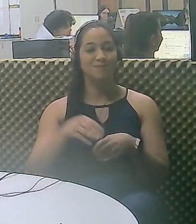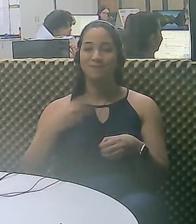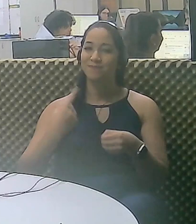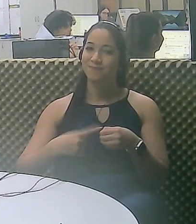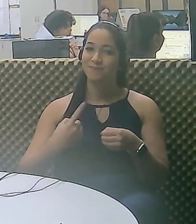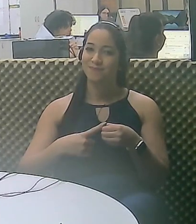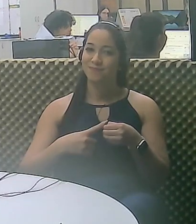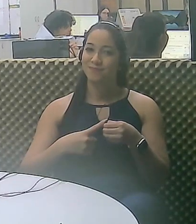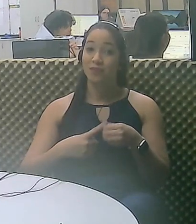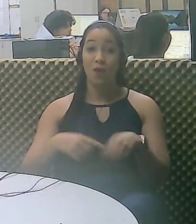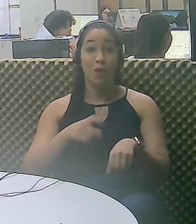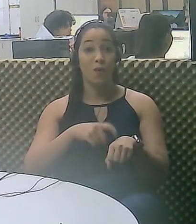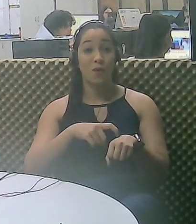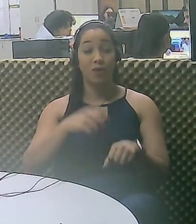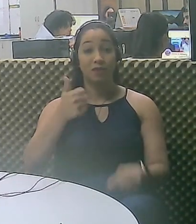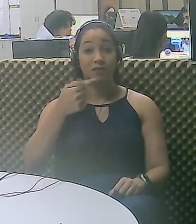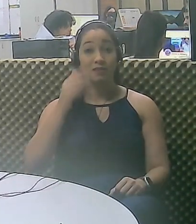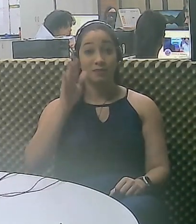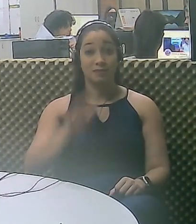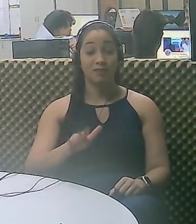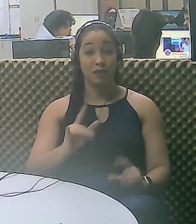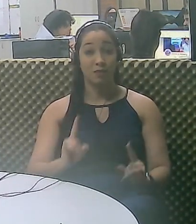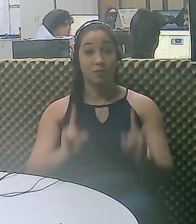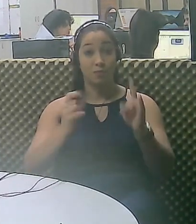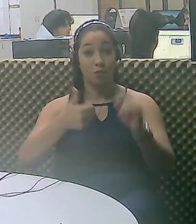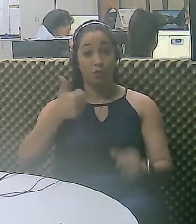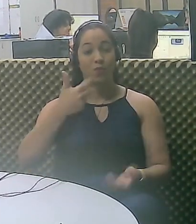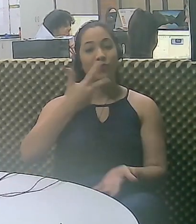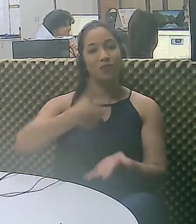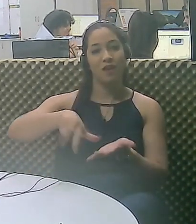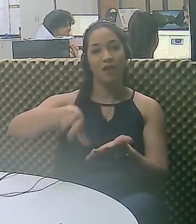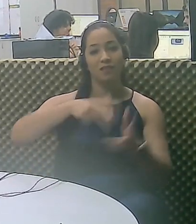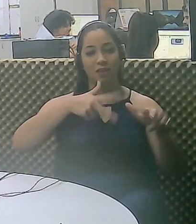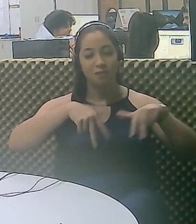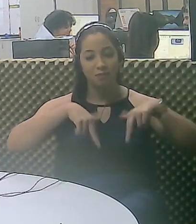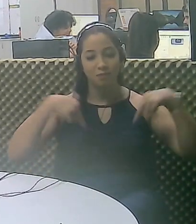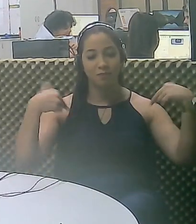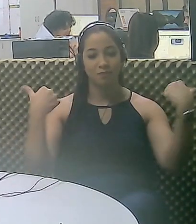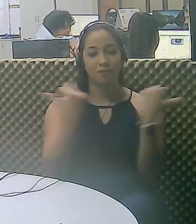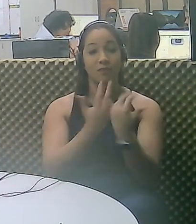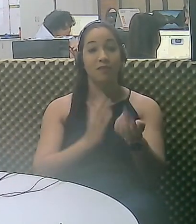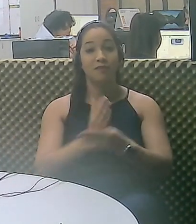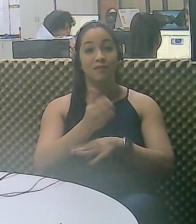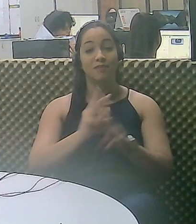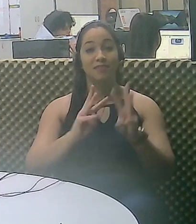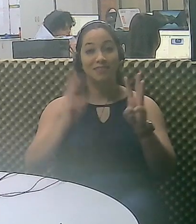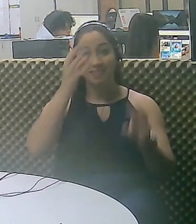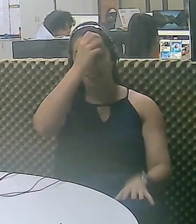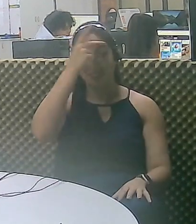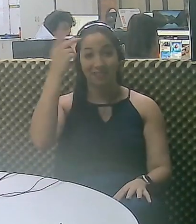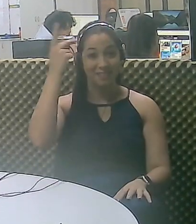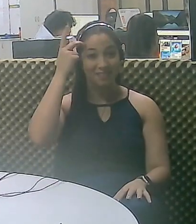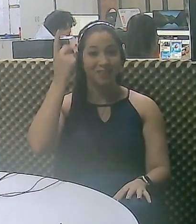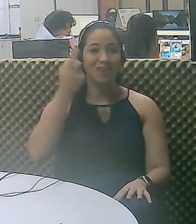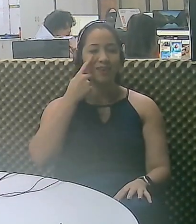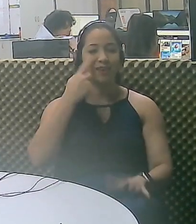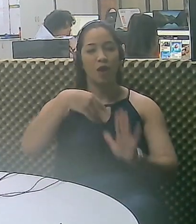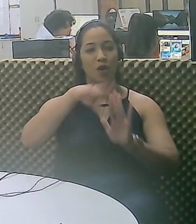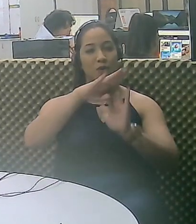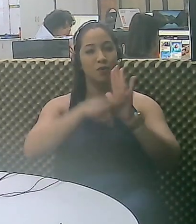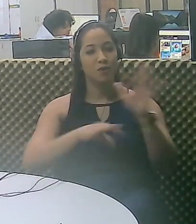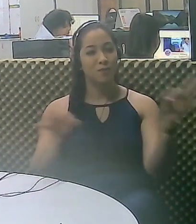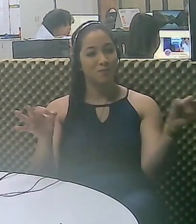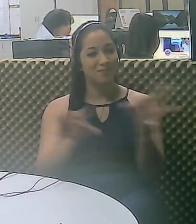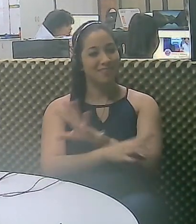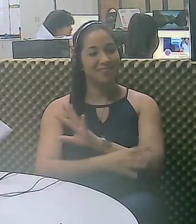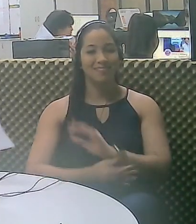Urbano. Às 5 da tarde, no Saguão do Bloco 1, tem dança circular. Acesse o portal da Prefeitura e confira a